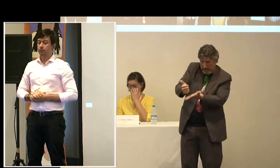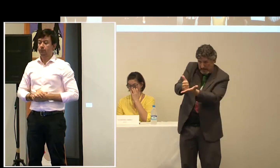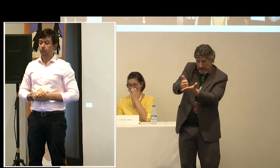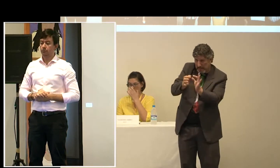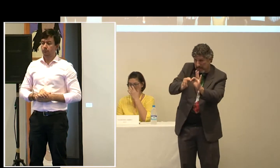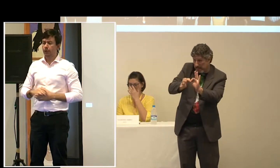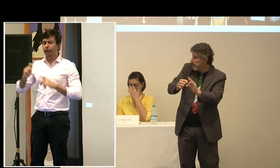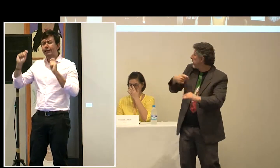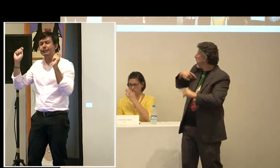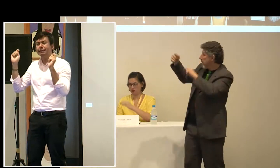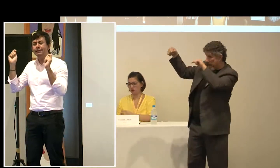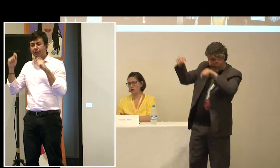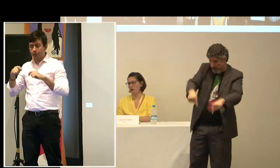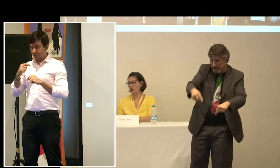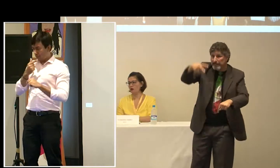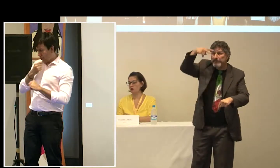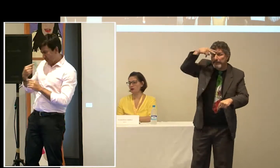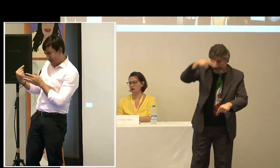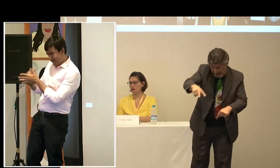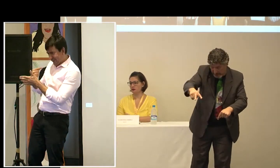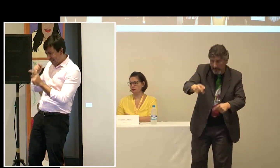na Universidade de Surdos.